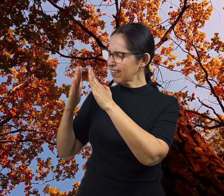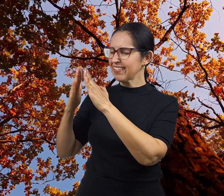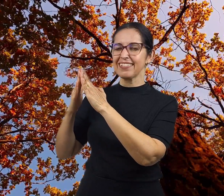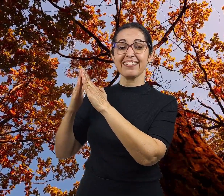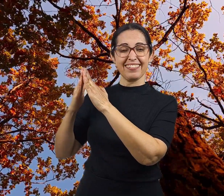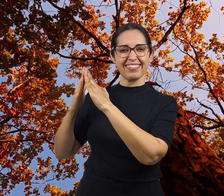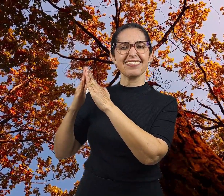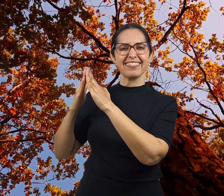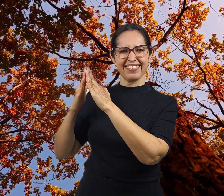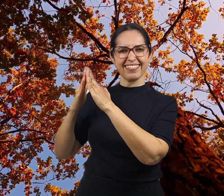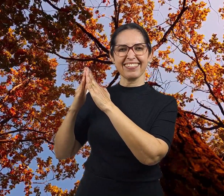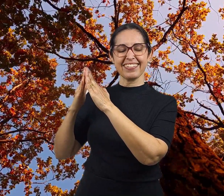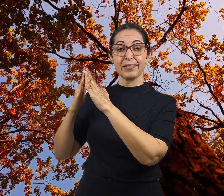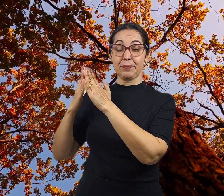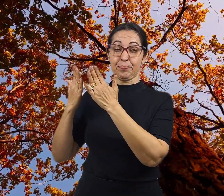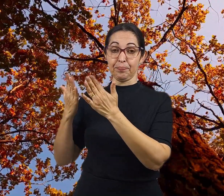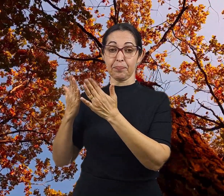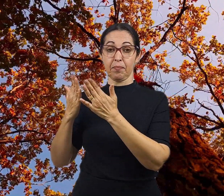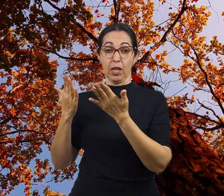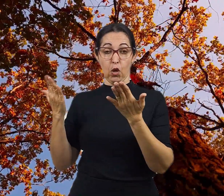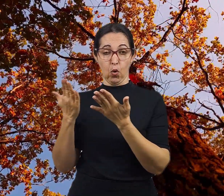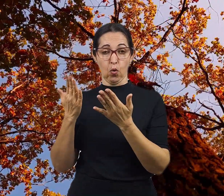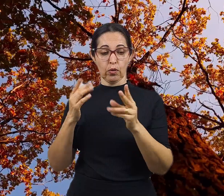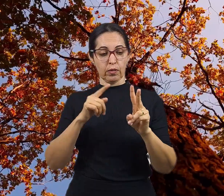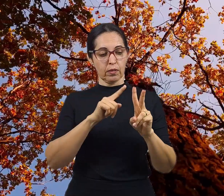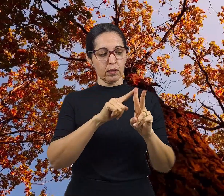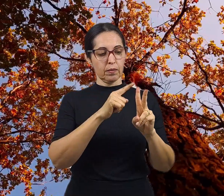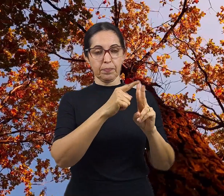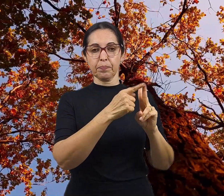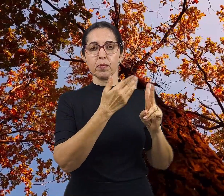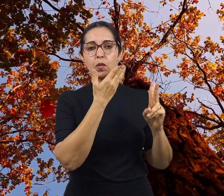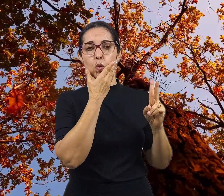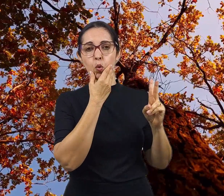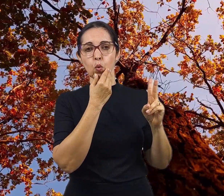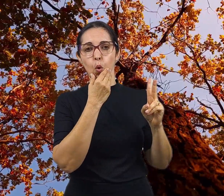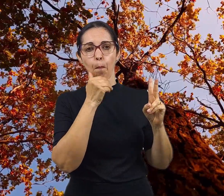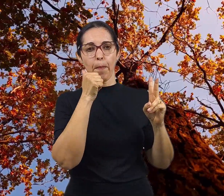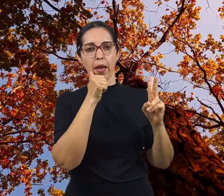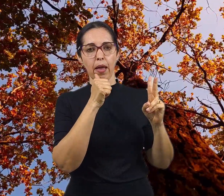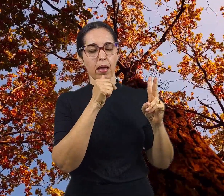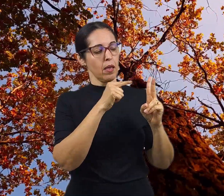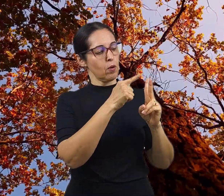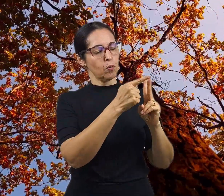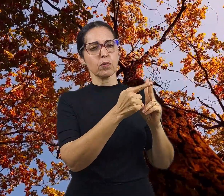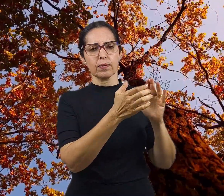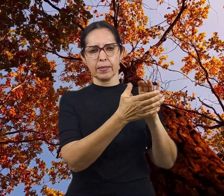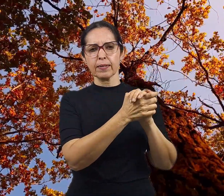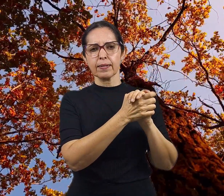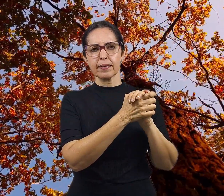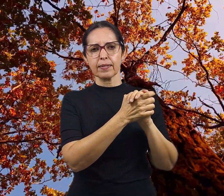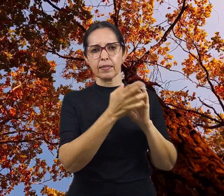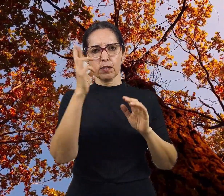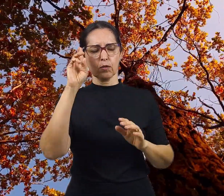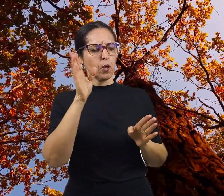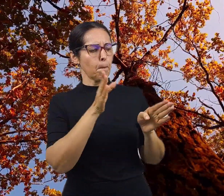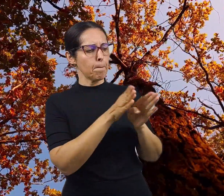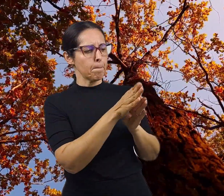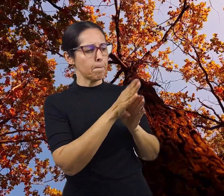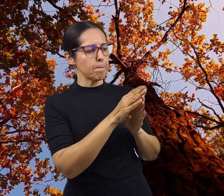O Senhor mostrou um casal assim hoje aqui, e a palavra do Senhor para eles é a seguinte: olha, eu não vos